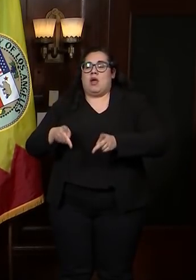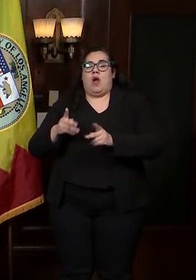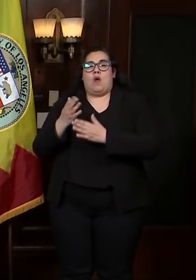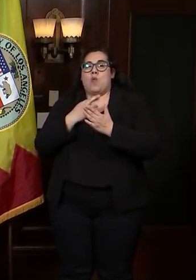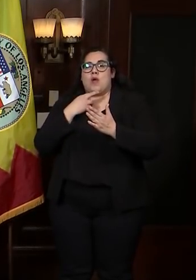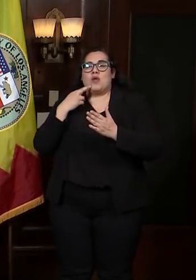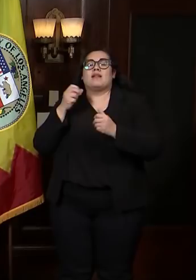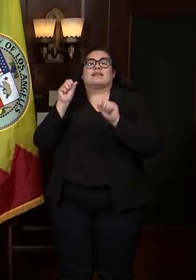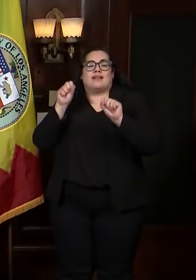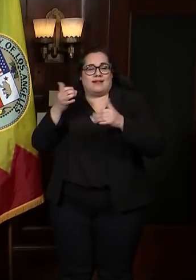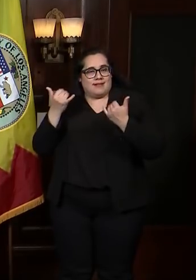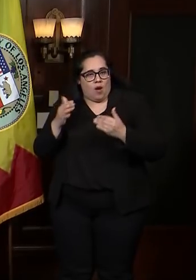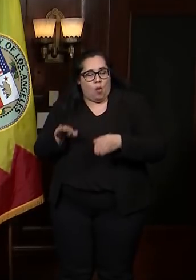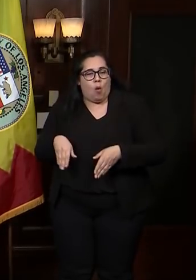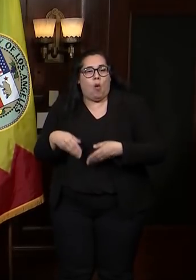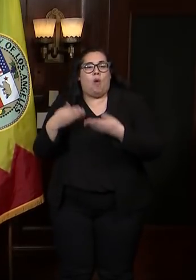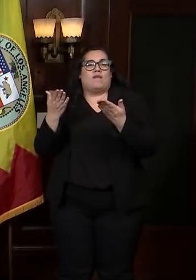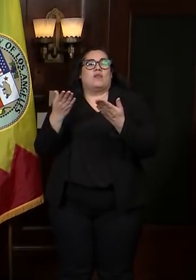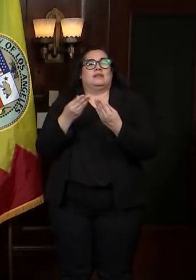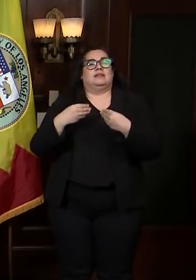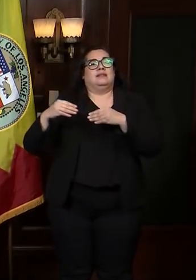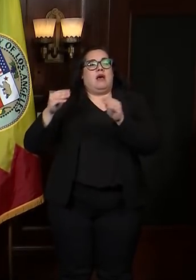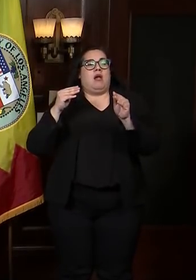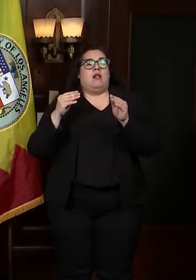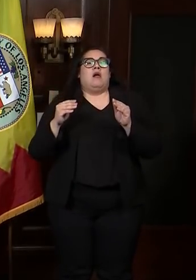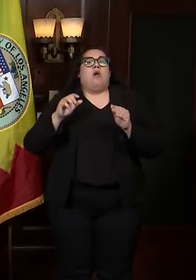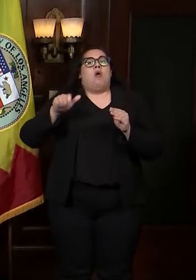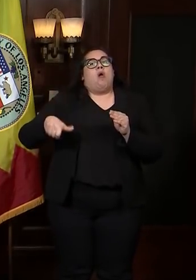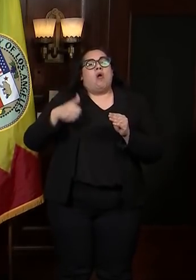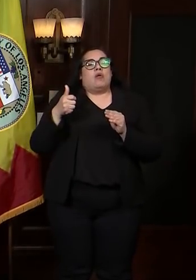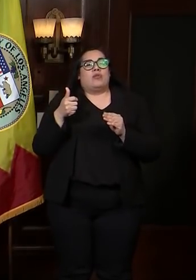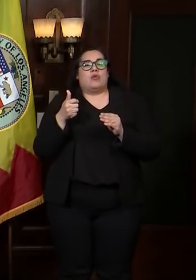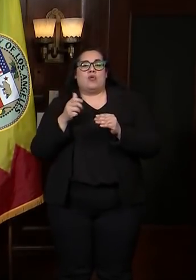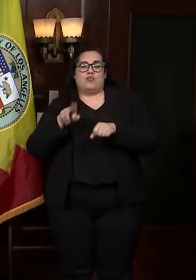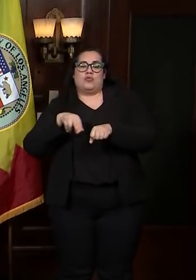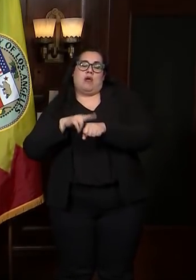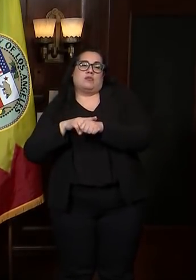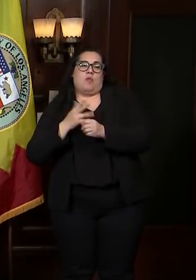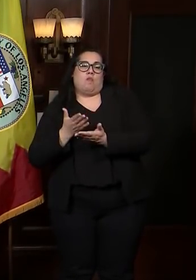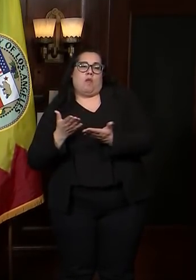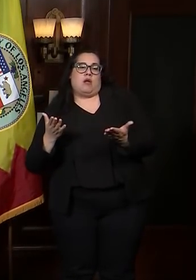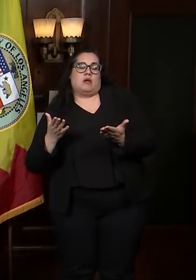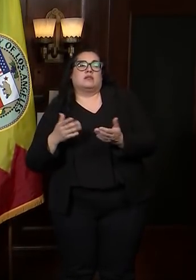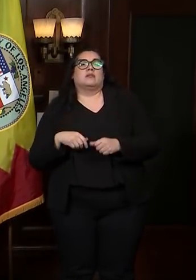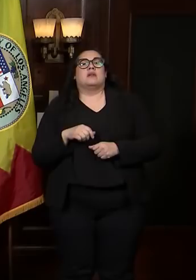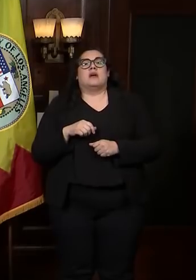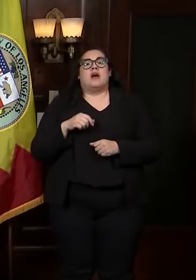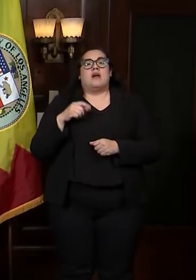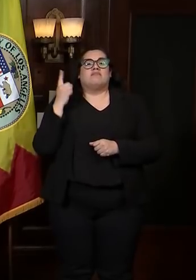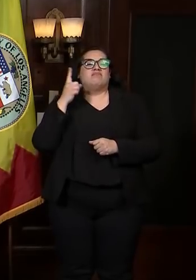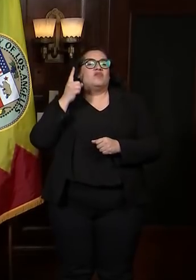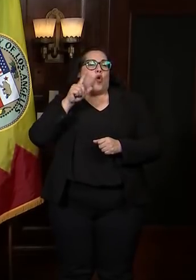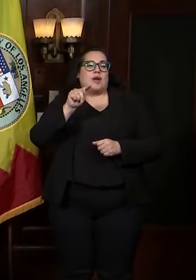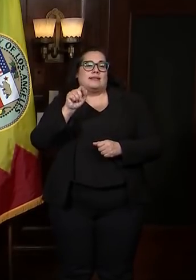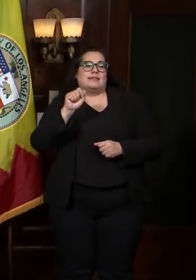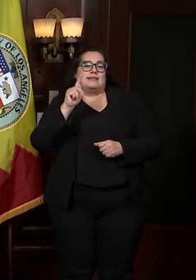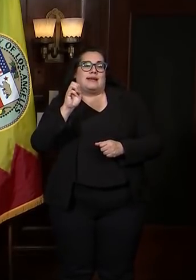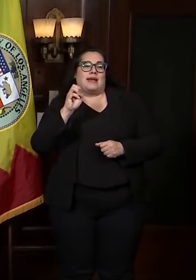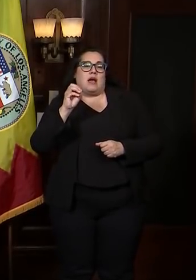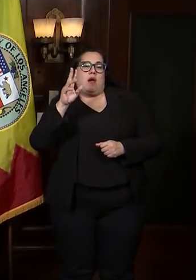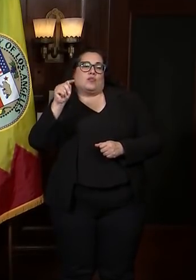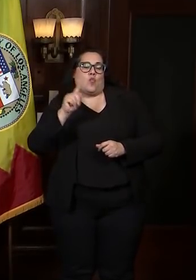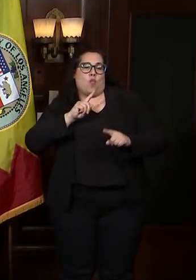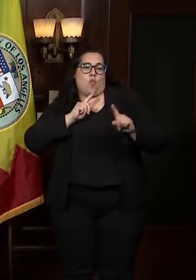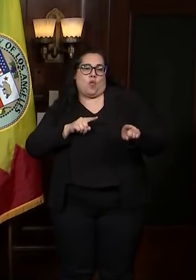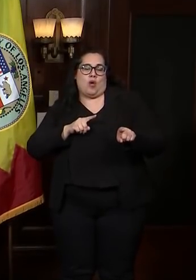puedan también ofrecer productos comestibles en sus menús para llevar. Aunque no puedan aceptar